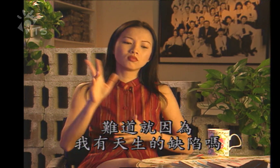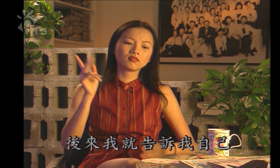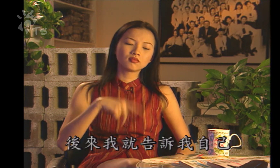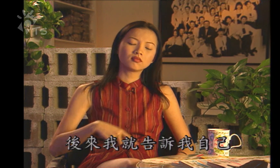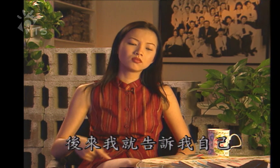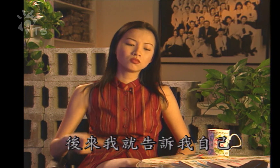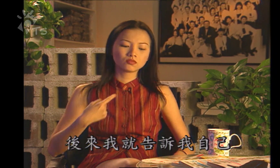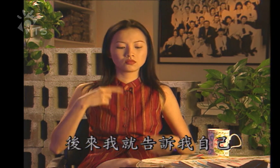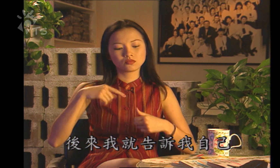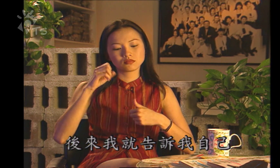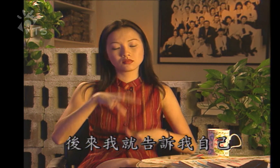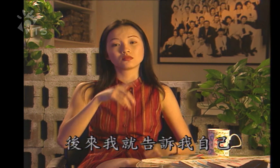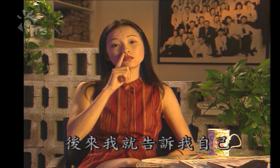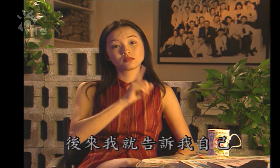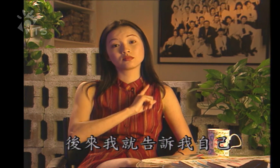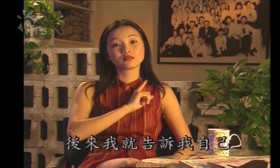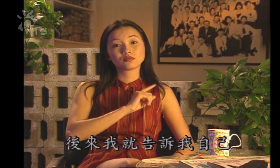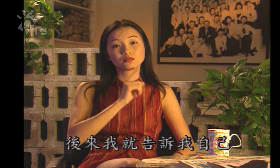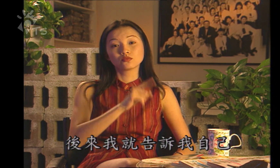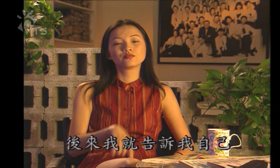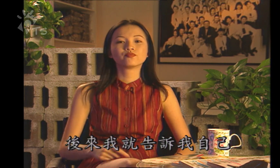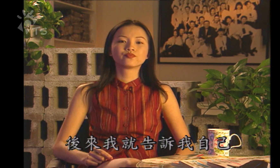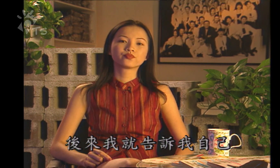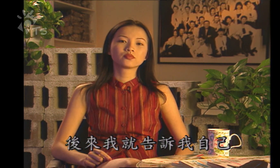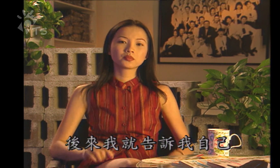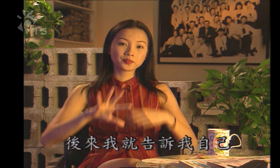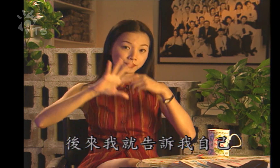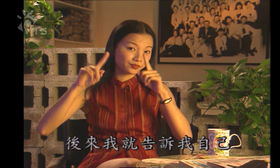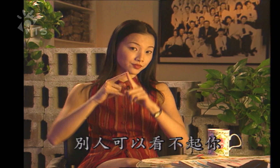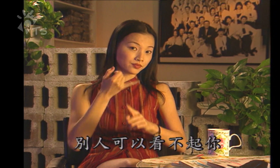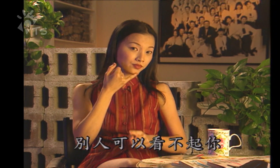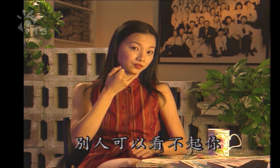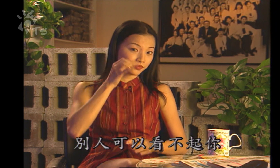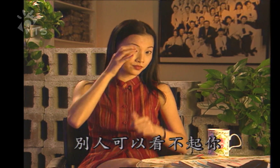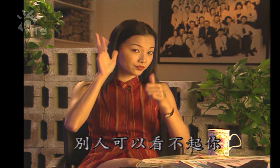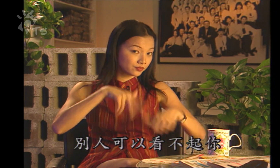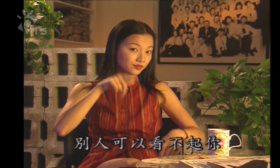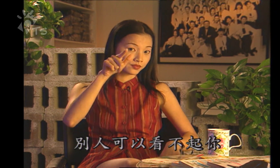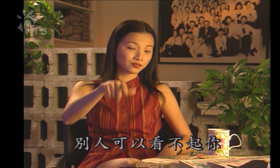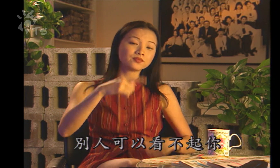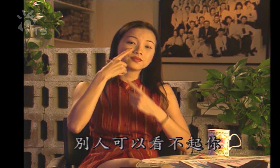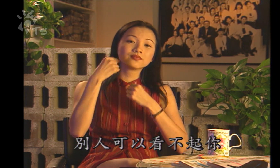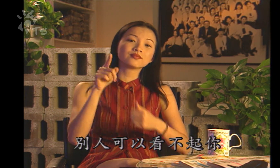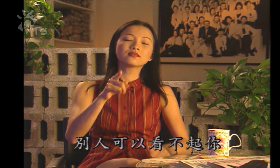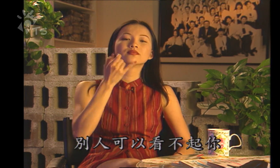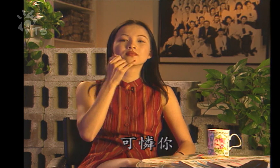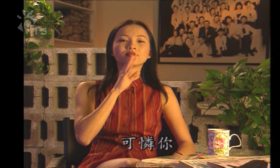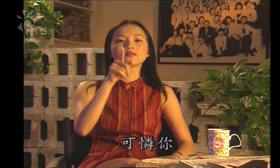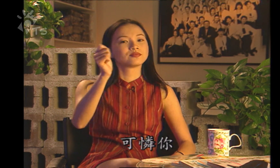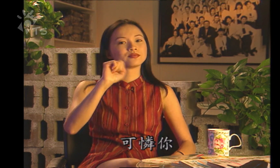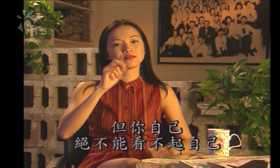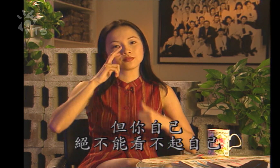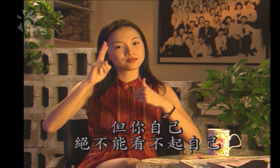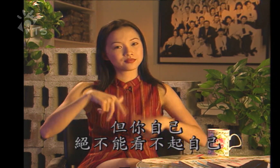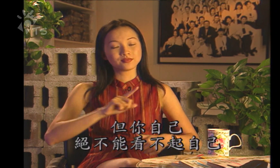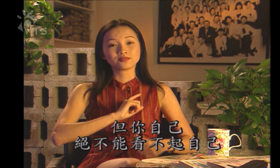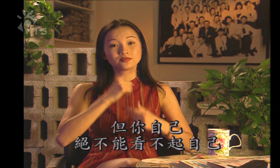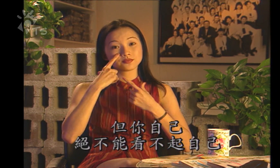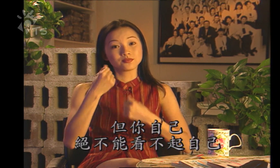后来我就告诉我自己，别人可以看不起你，可怜你，但你自己绝不能